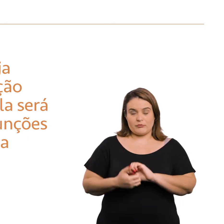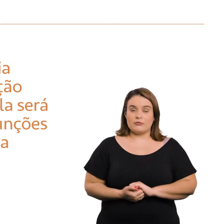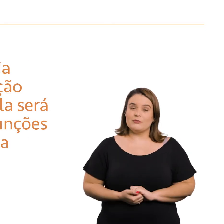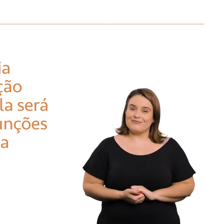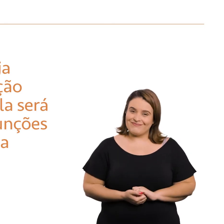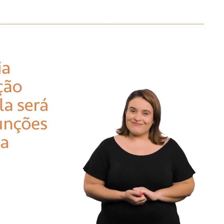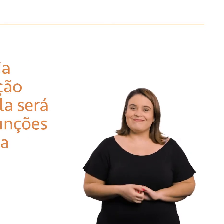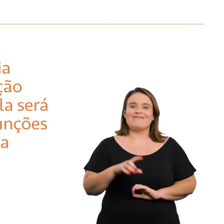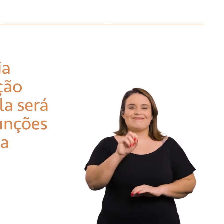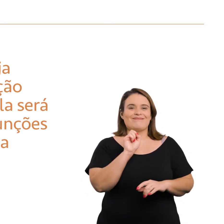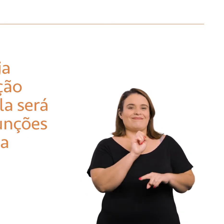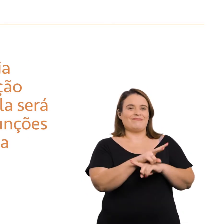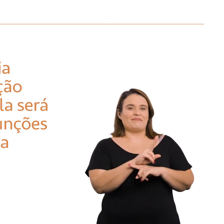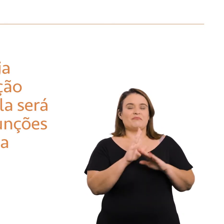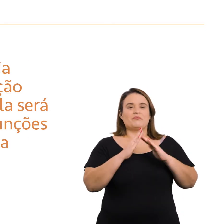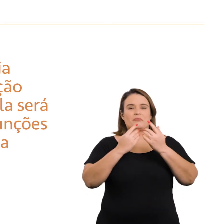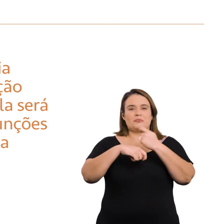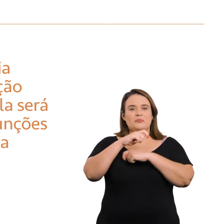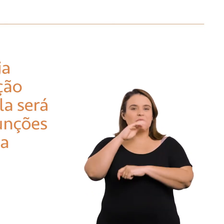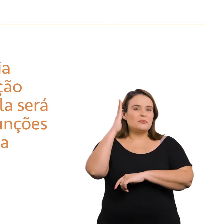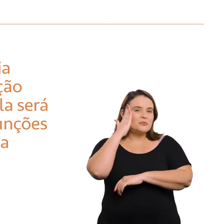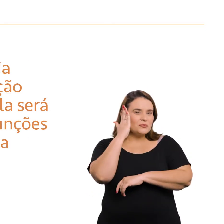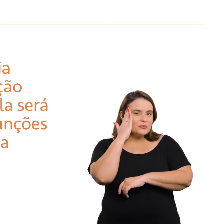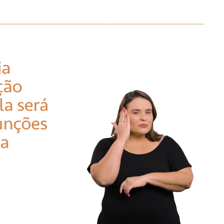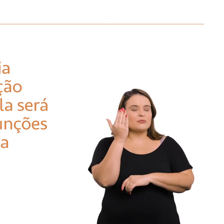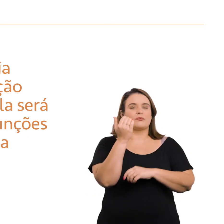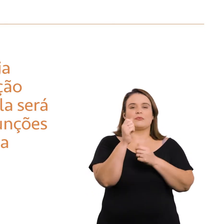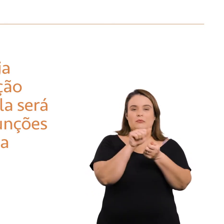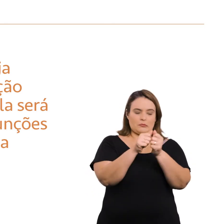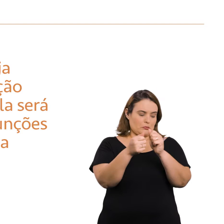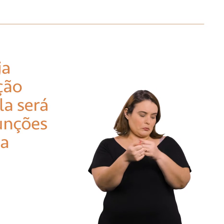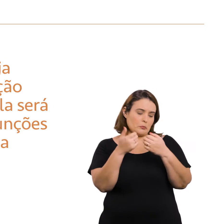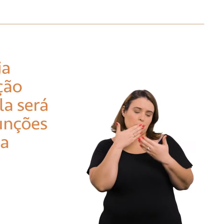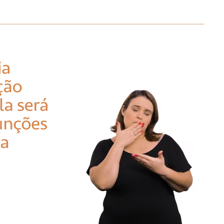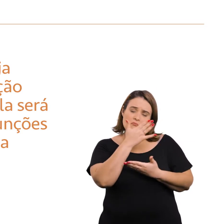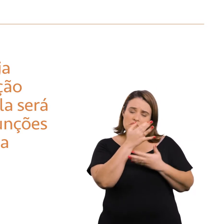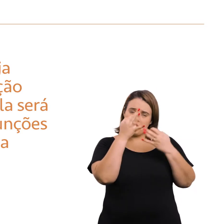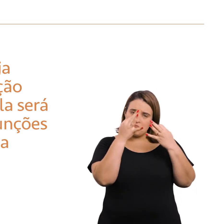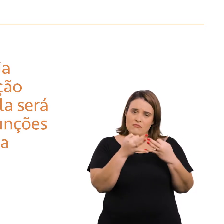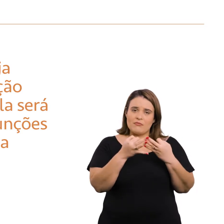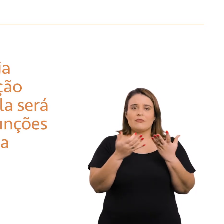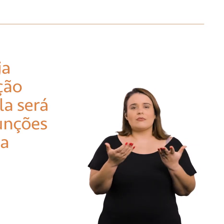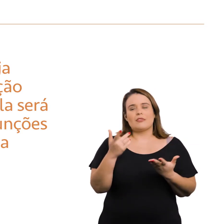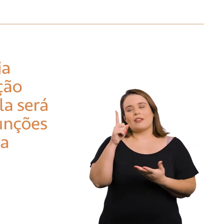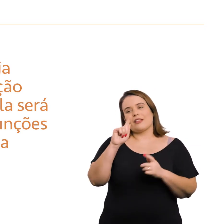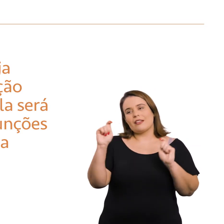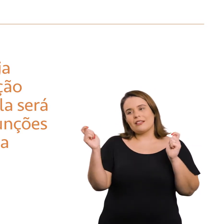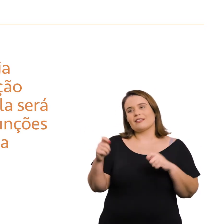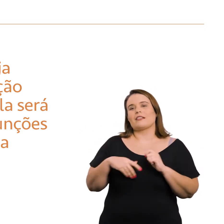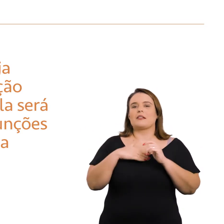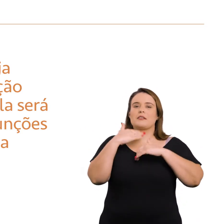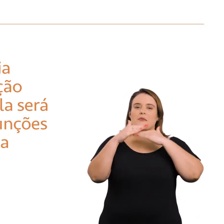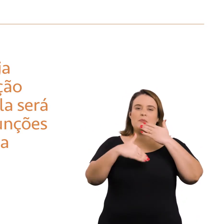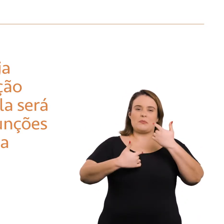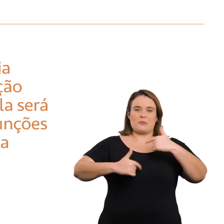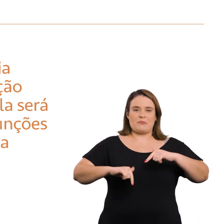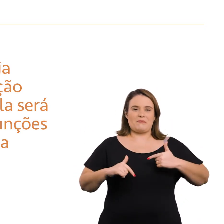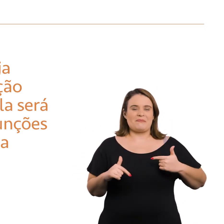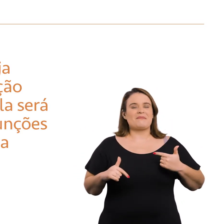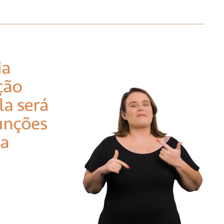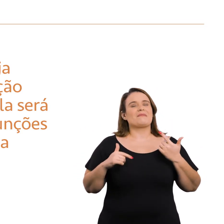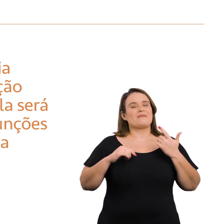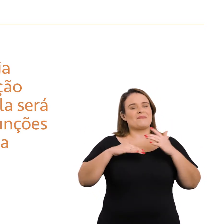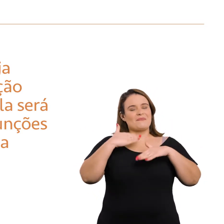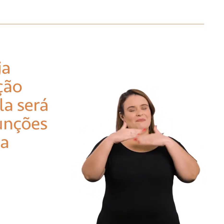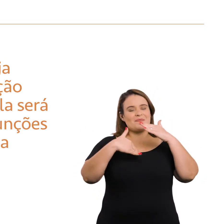é contratada e a loja está ciente de que a adaptação solicitada é razoável e que ela será capaz de desempenhar as